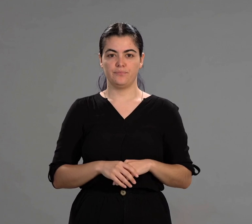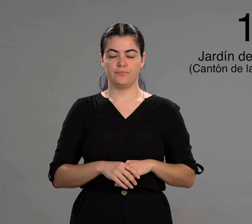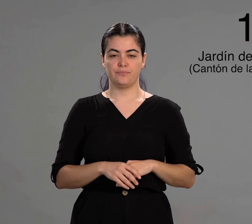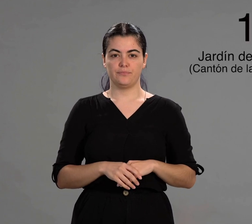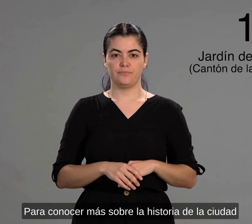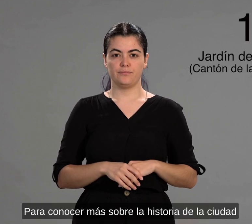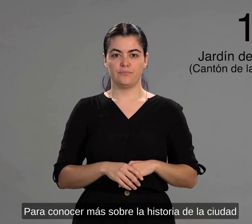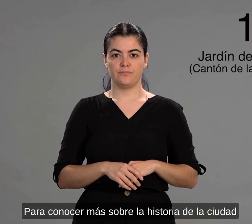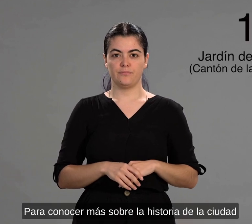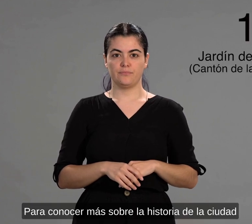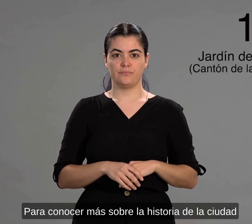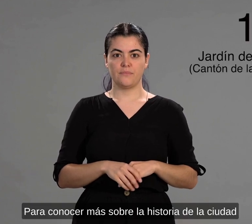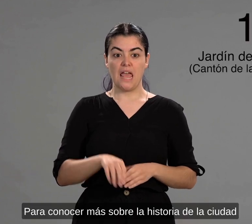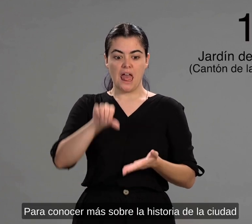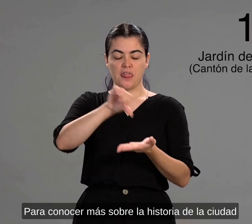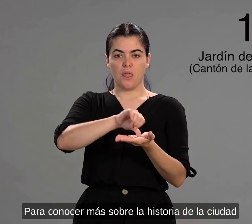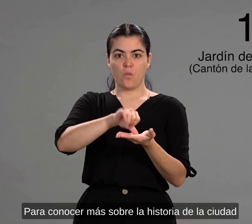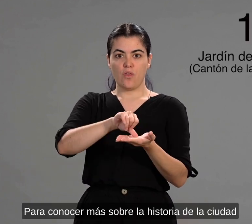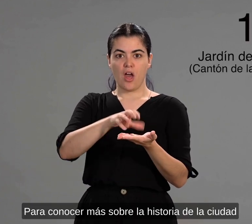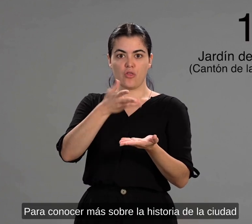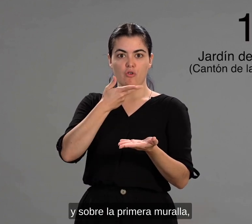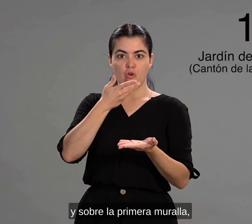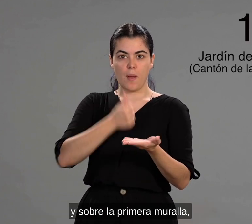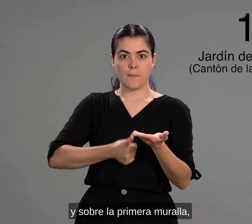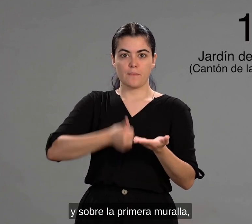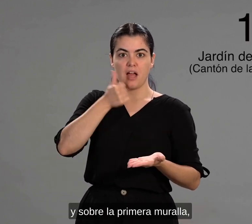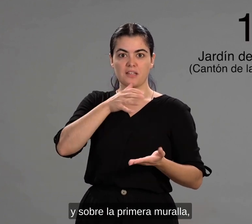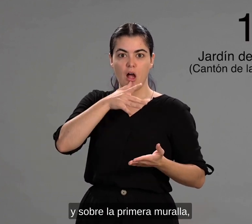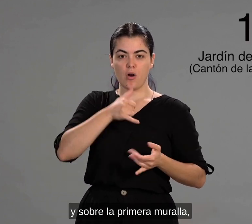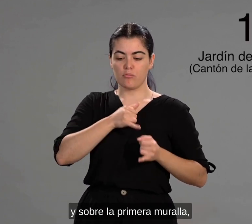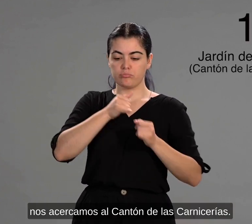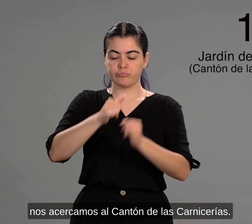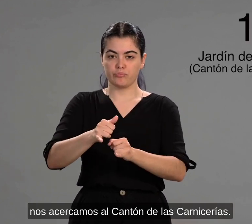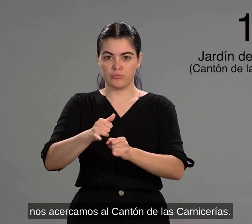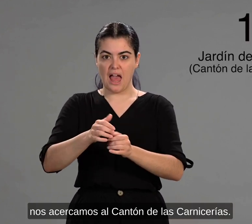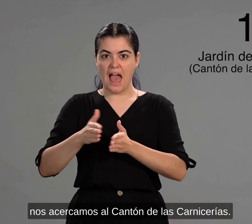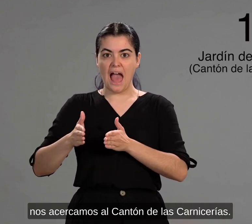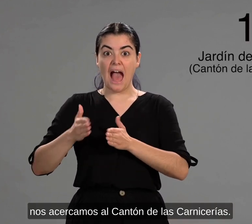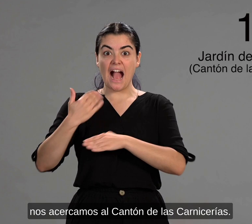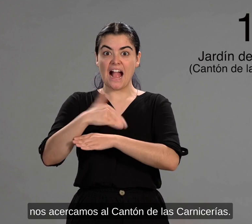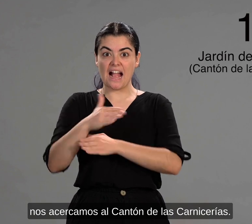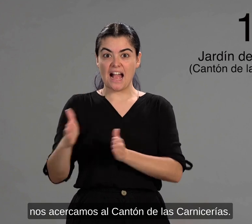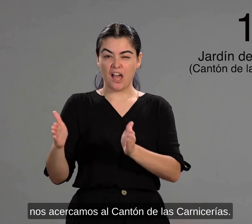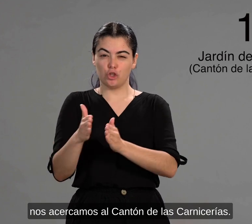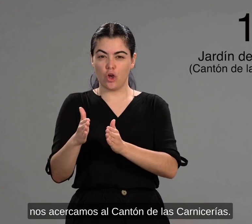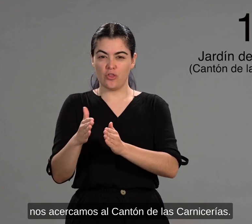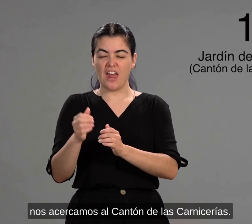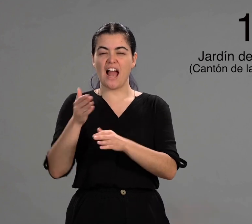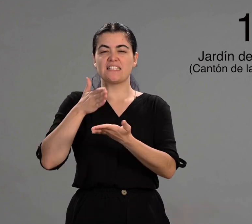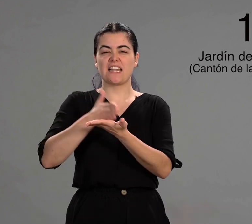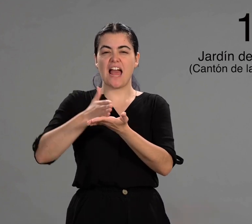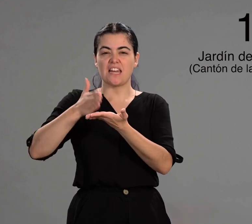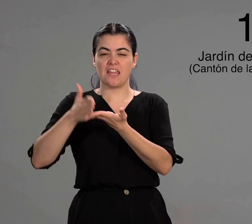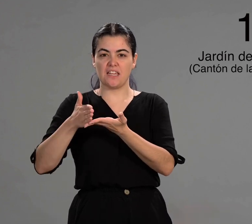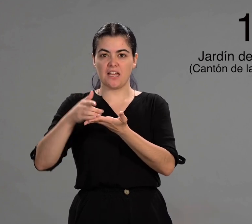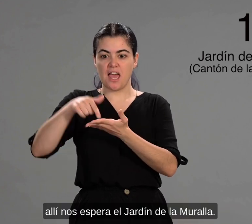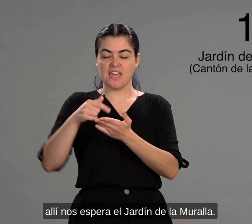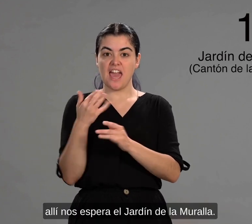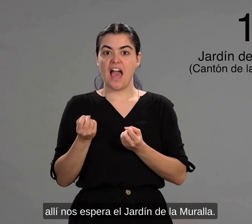Para conocer más sobre la historia de la ciudad y sobre la primera muralla, nos acercamos al Cantón de las Carnicerías. Allí nos espera